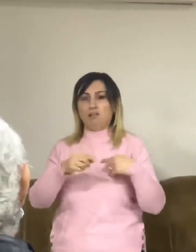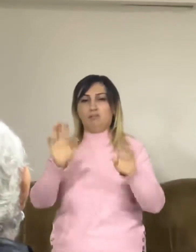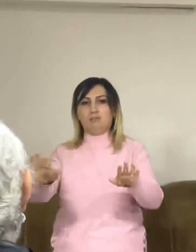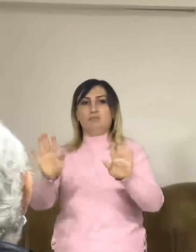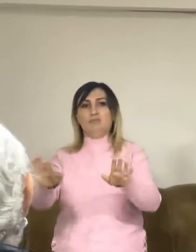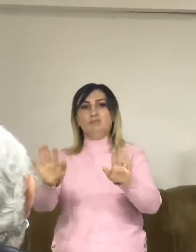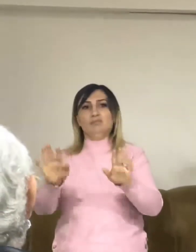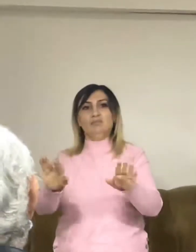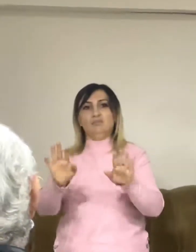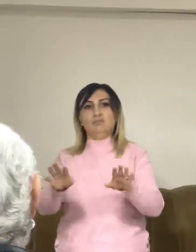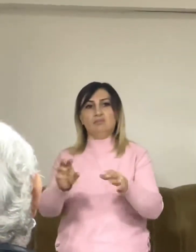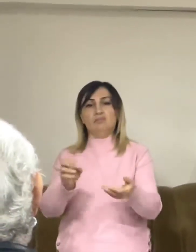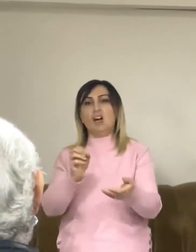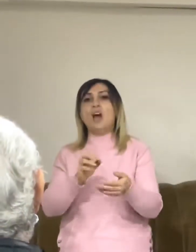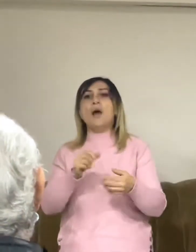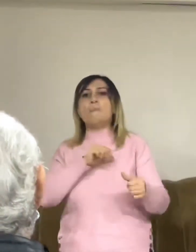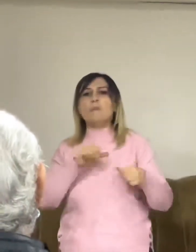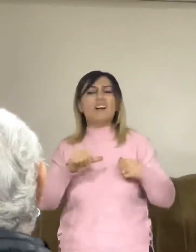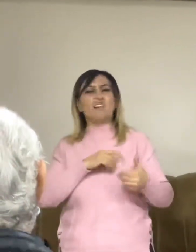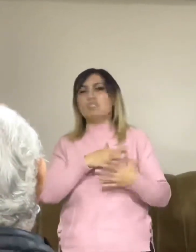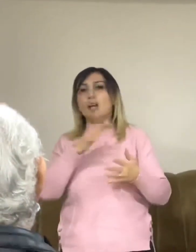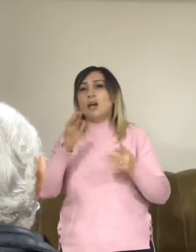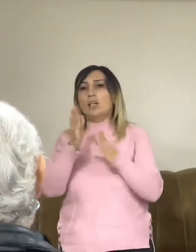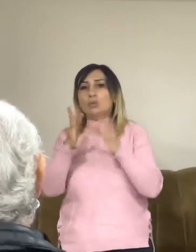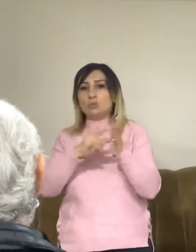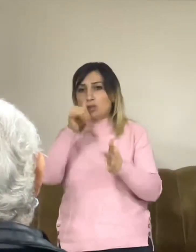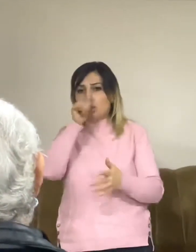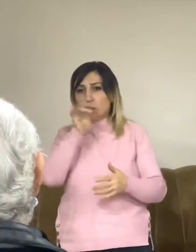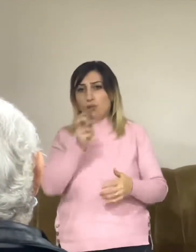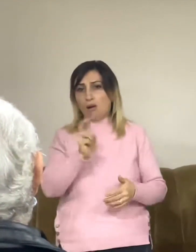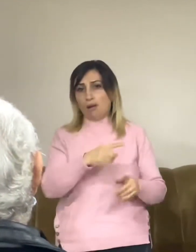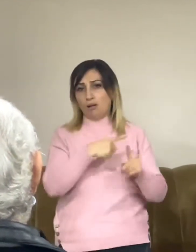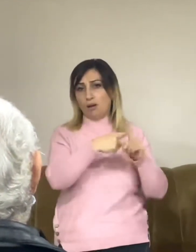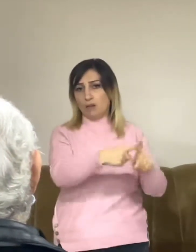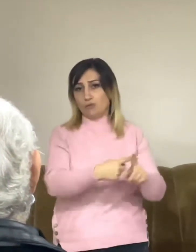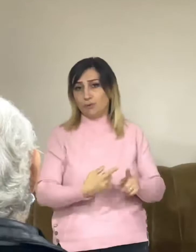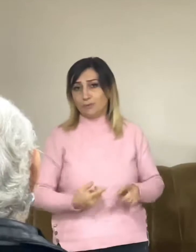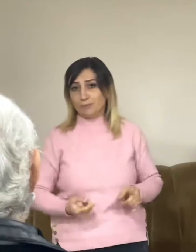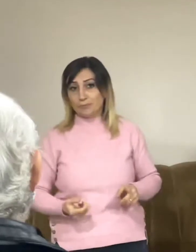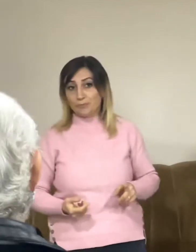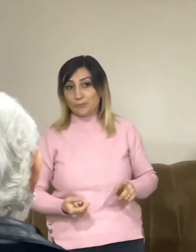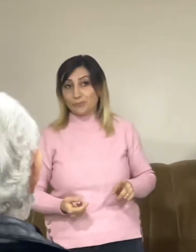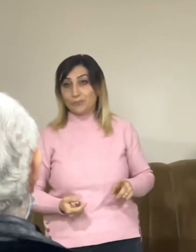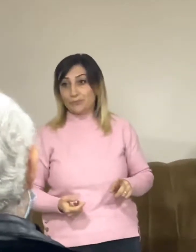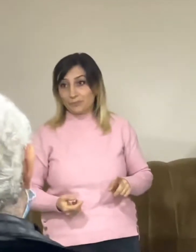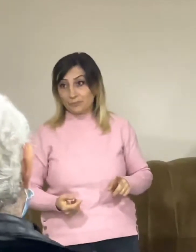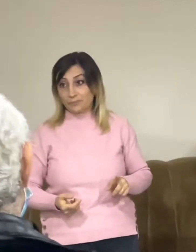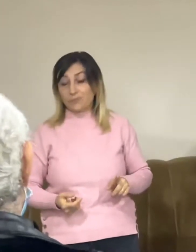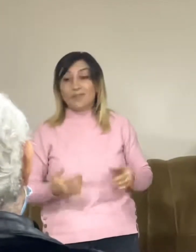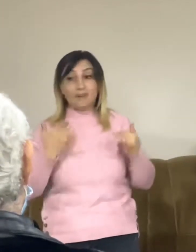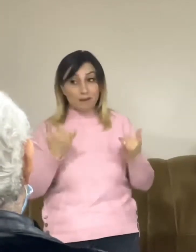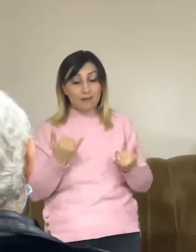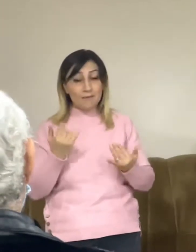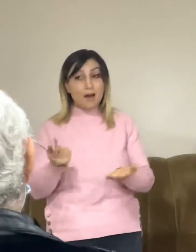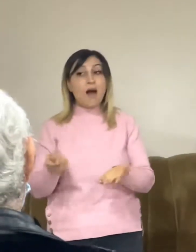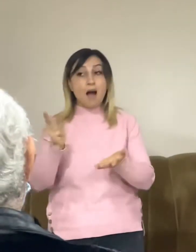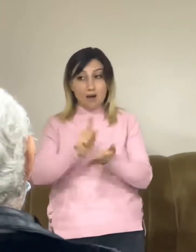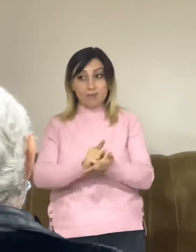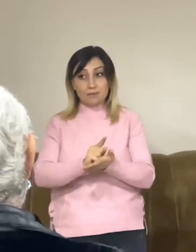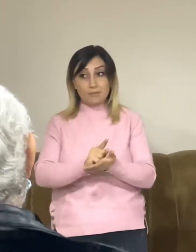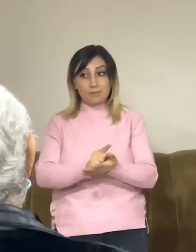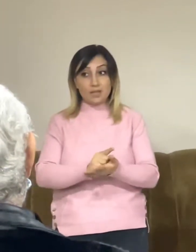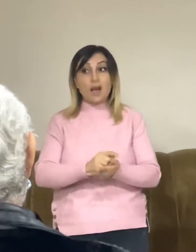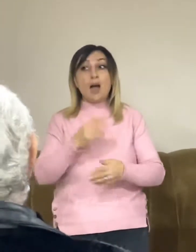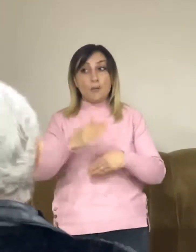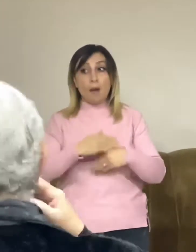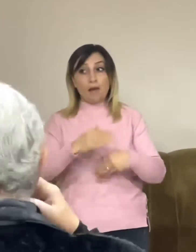էլ կատարելագործելու մեղքի զանազան դրսևորումները։ Հիմա հարց, դա պատիժ էր,